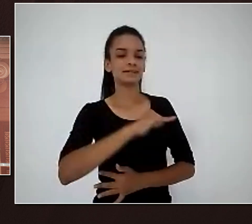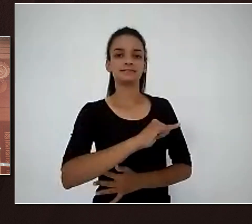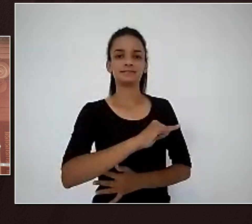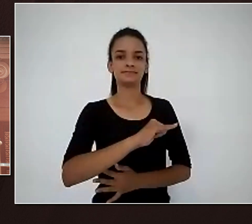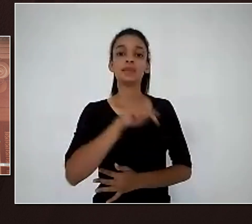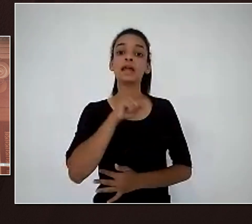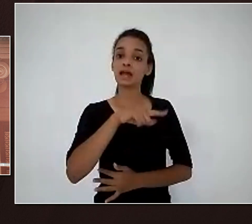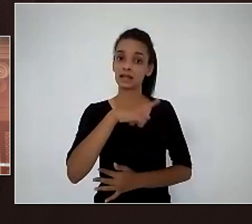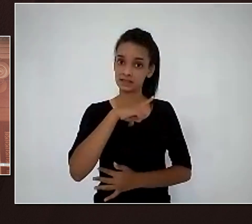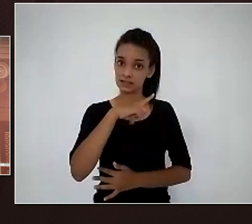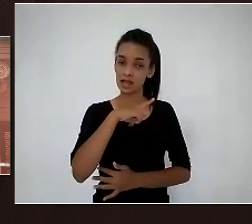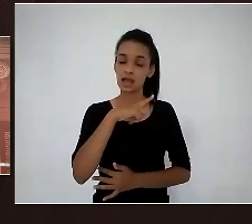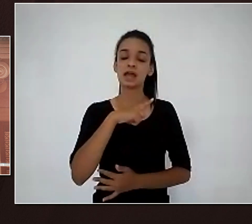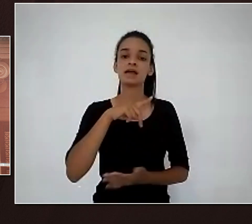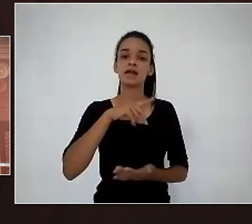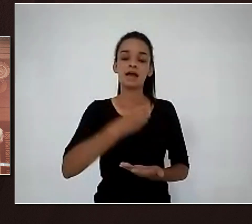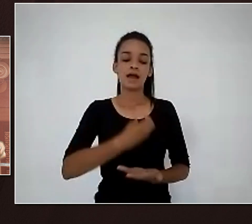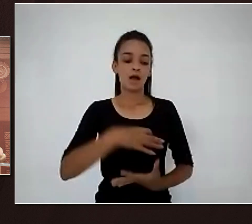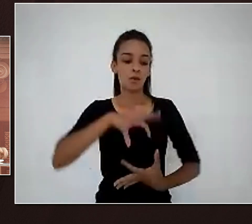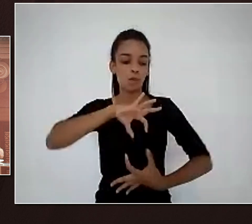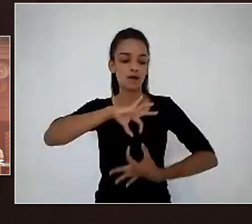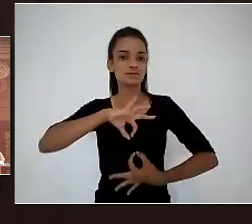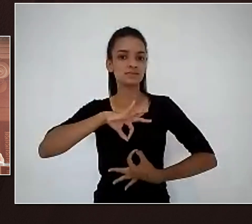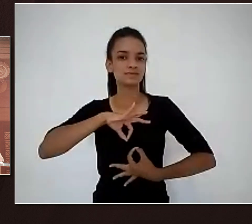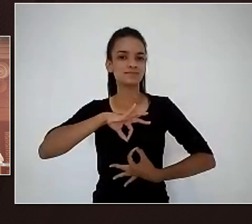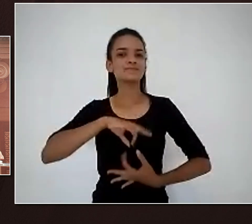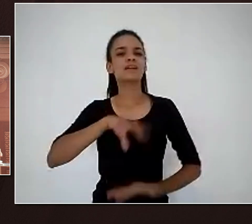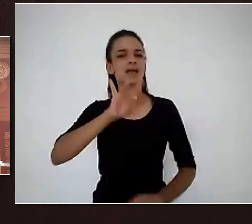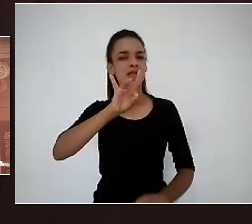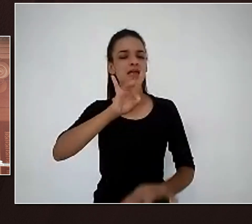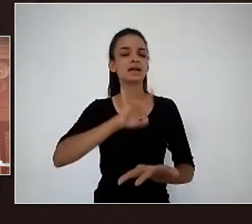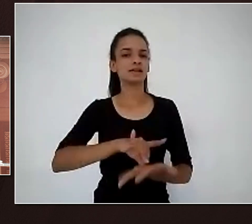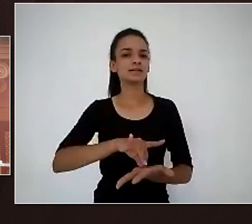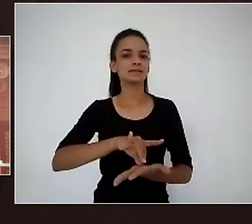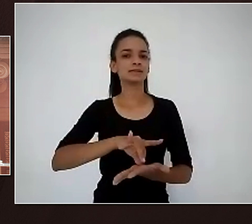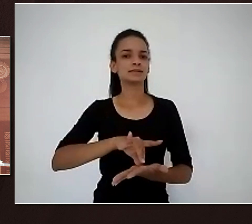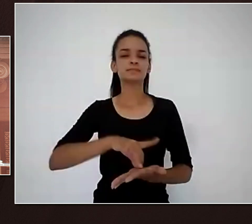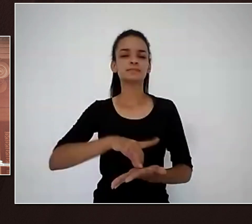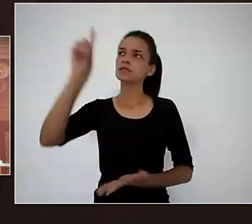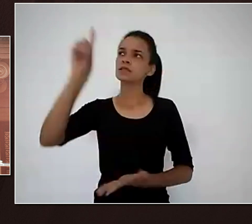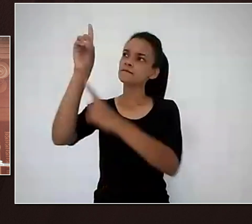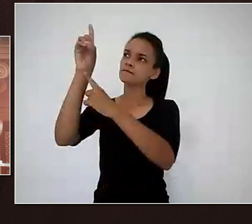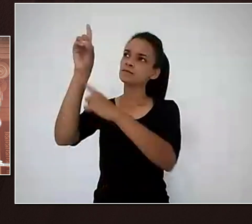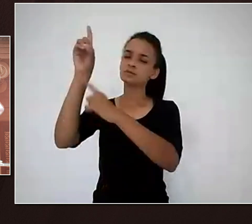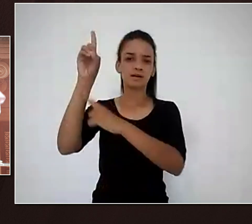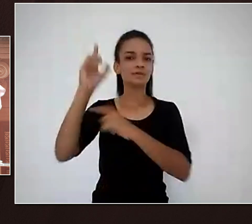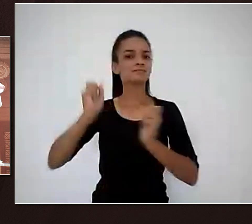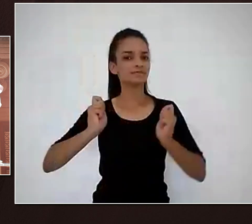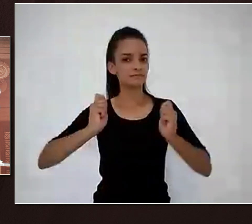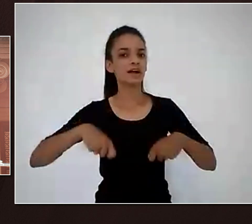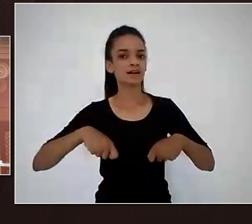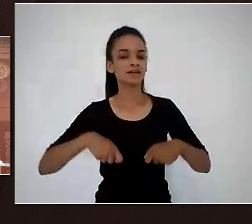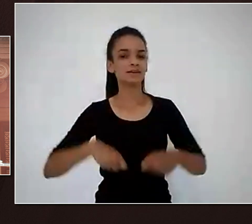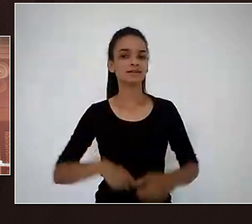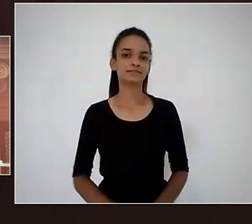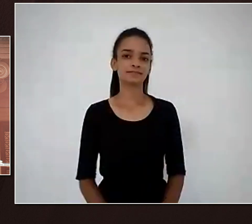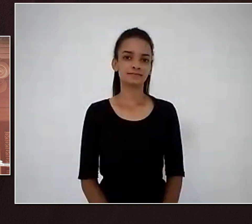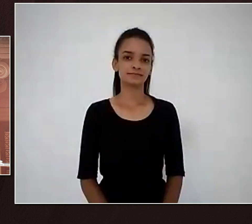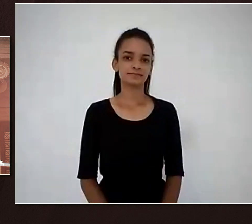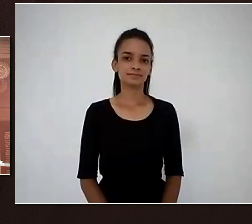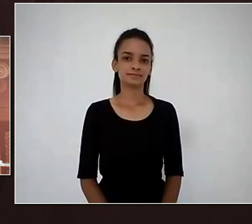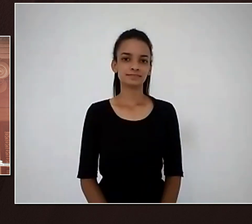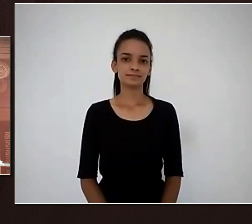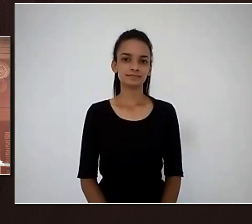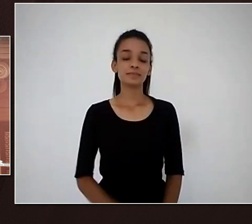espiritual, executam a vontade de Deus segundo a palavra profética, isto é, aquele vaso de azeite